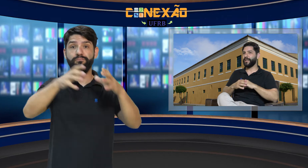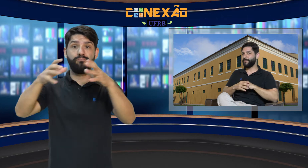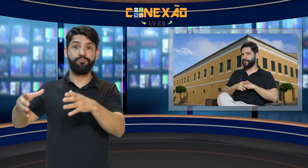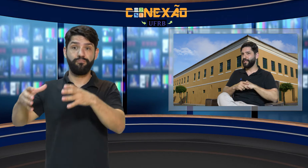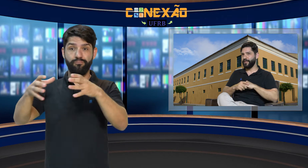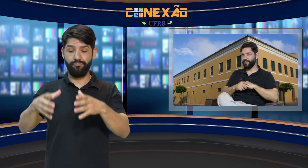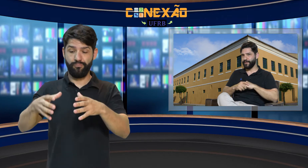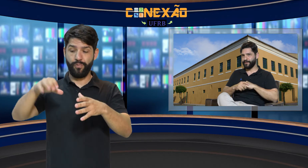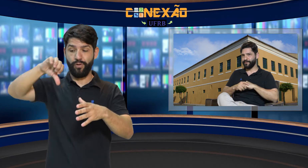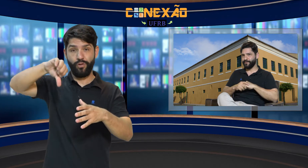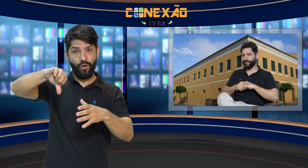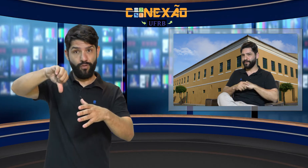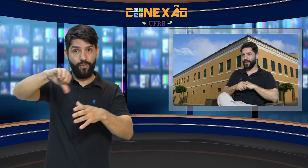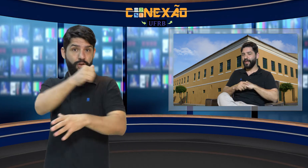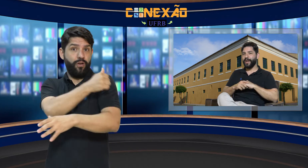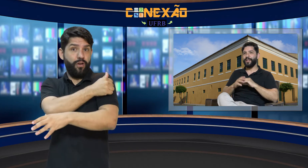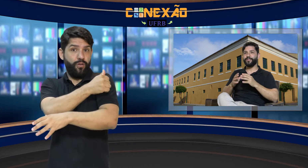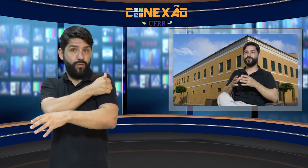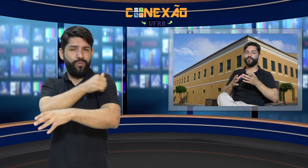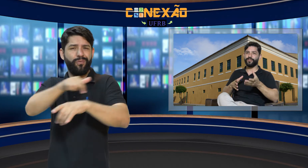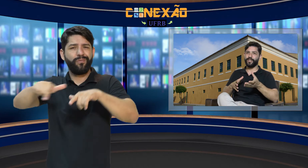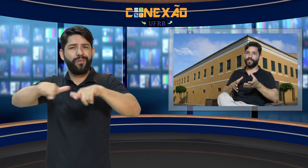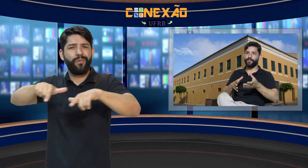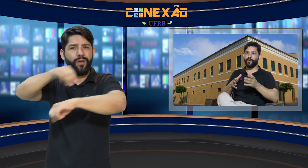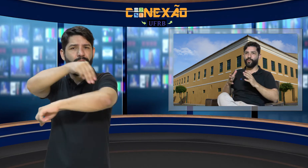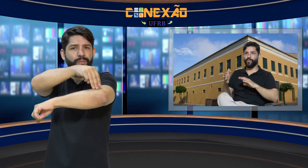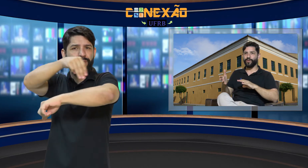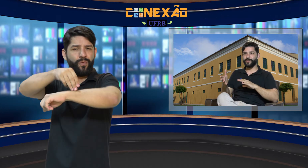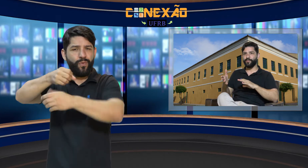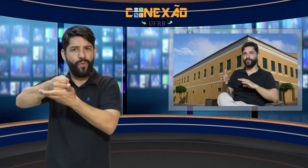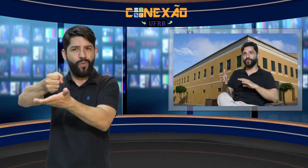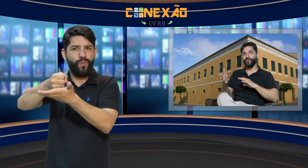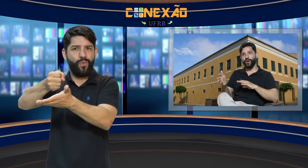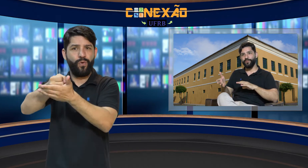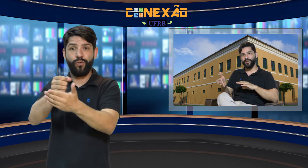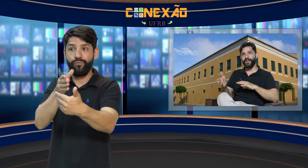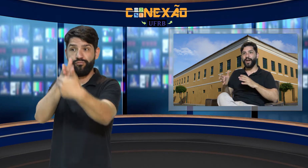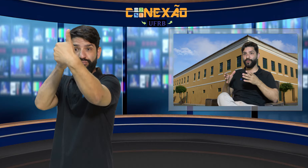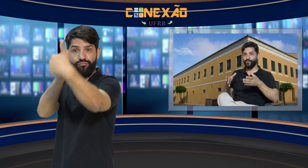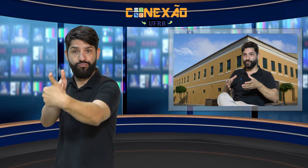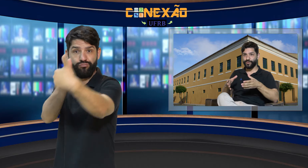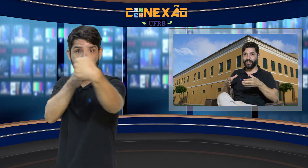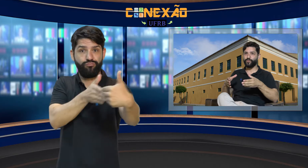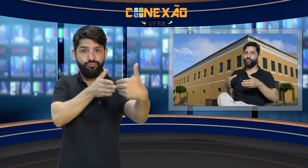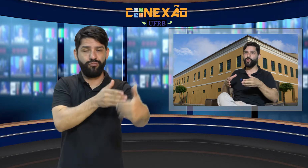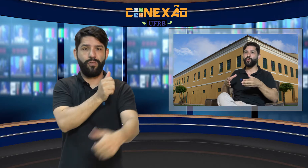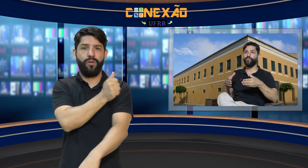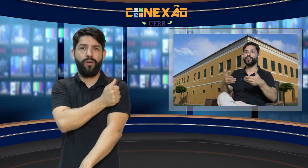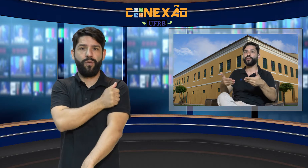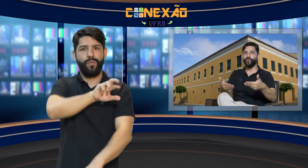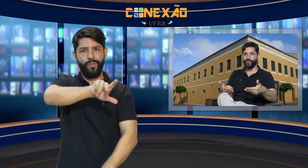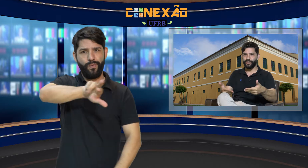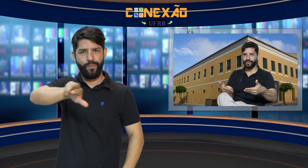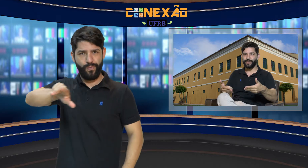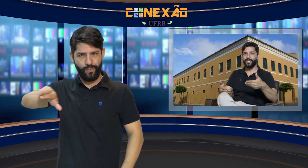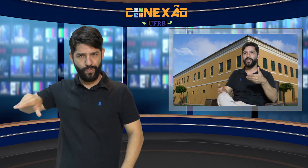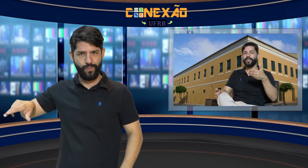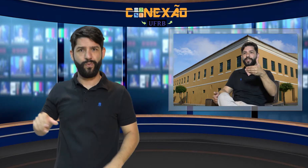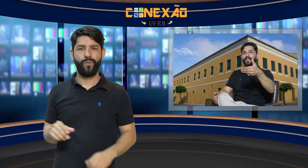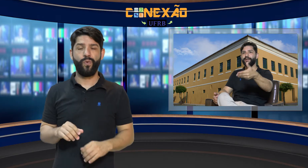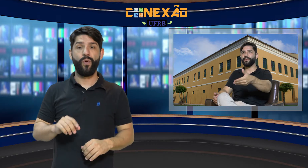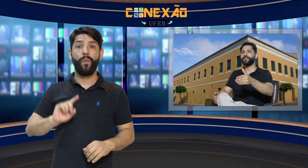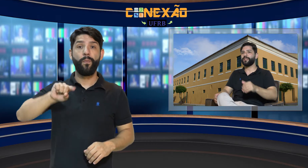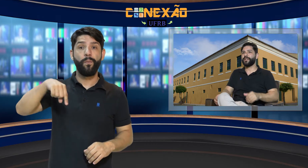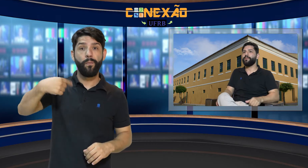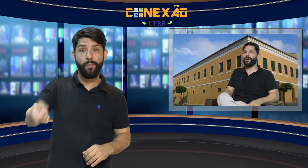tradutores e intérpretes de Libras. Além disso, nossa equipe é composta por 9 alunos que atuam como monitores,